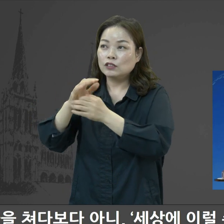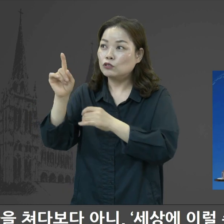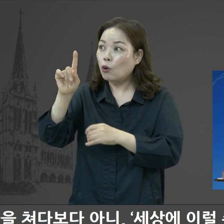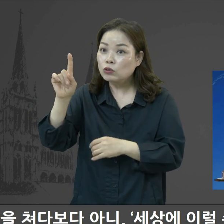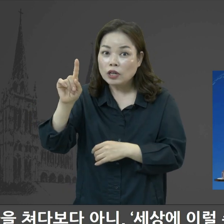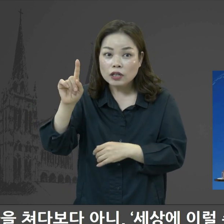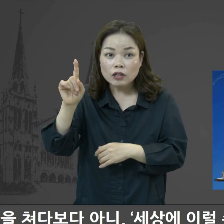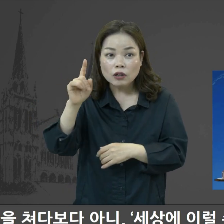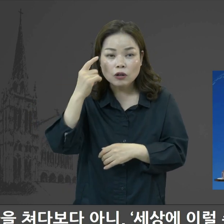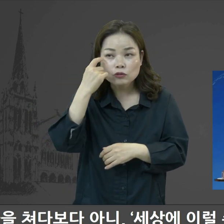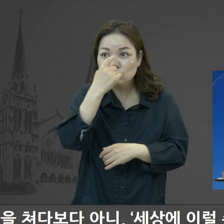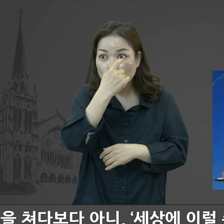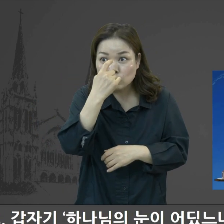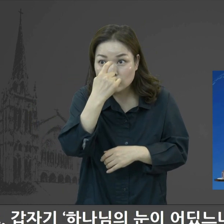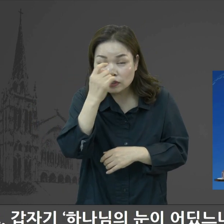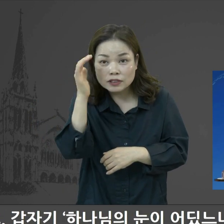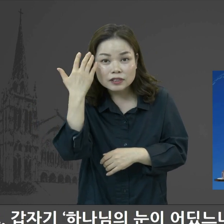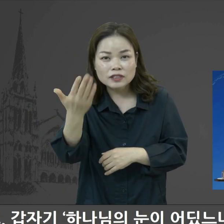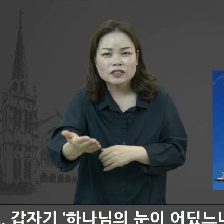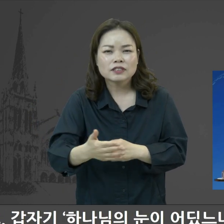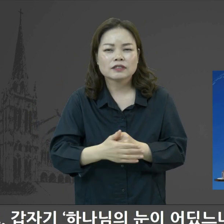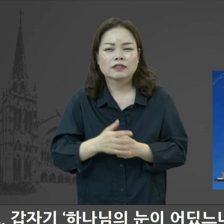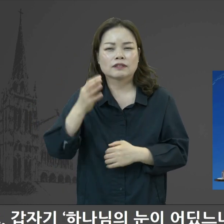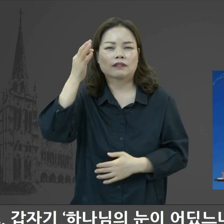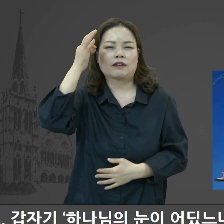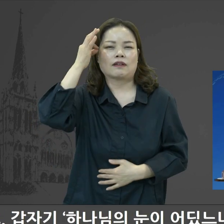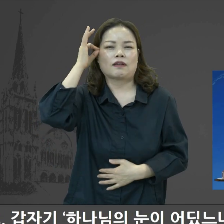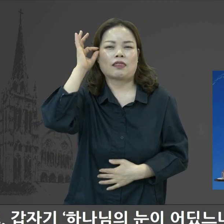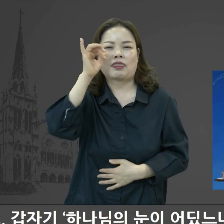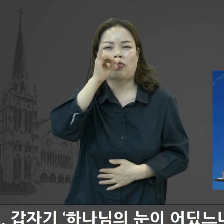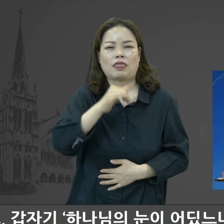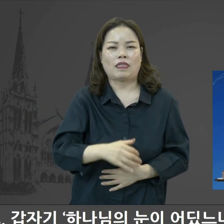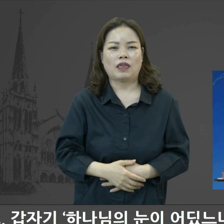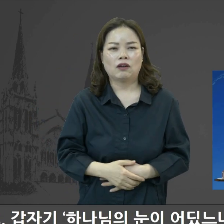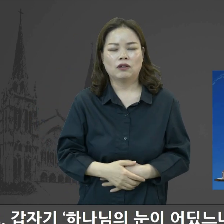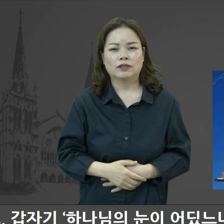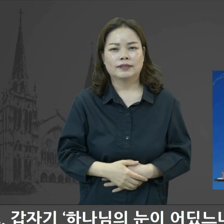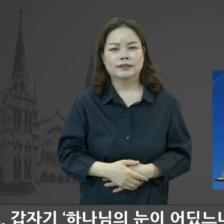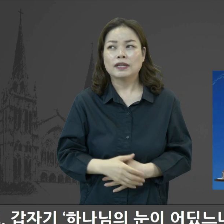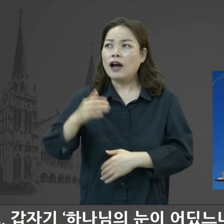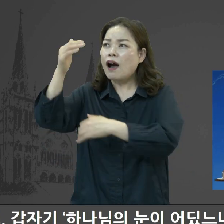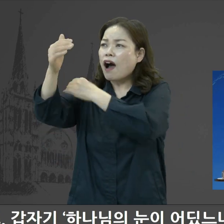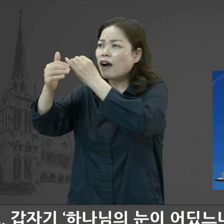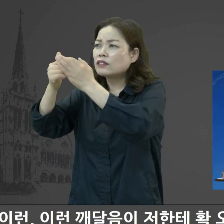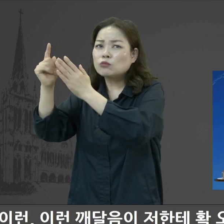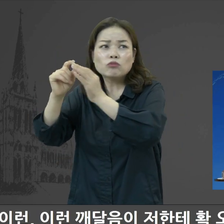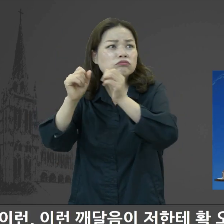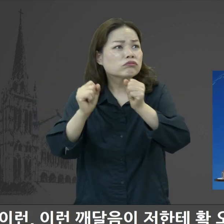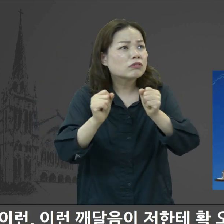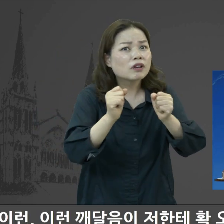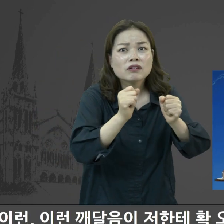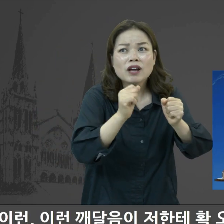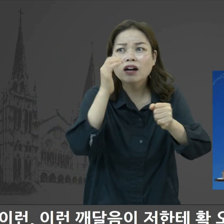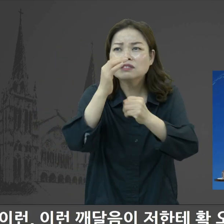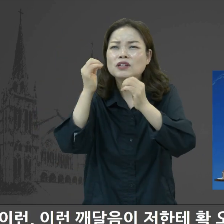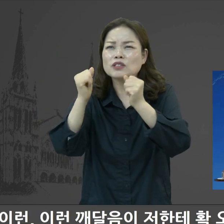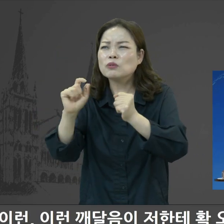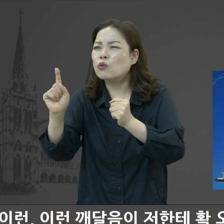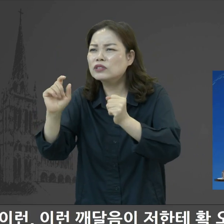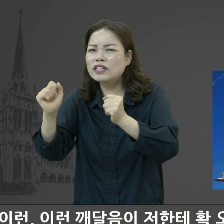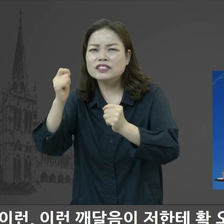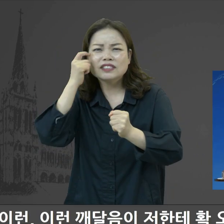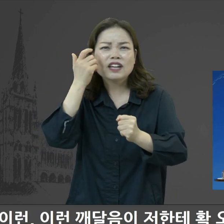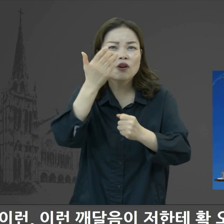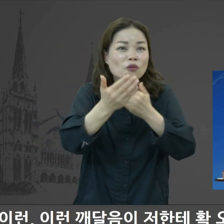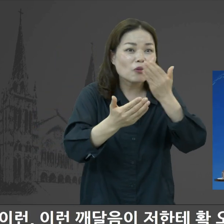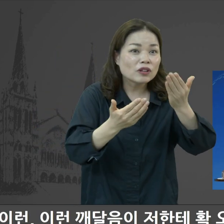하나님의 눈은 여기 있지, 이런 깨달음이 저한테 확 오는 거예요. 그러면서 하나님이 어디 계시냐고, 하나님 계시면 어디 계시냐고